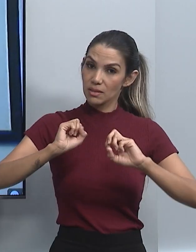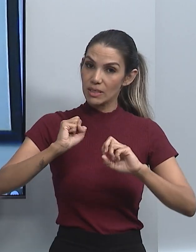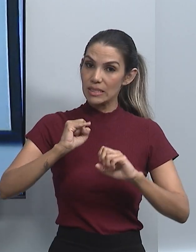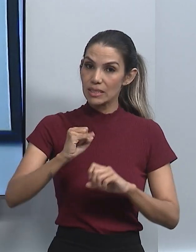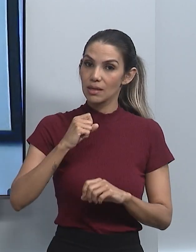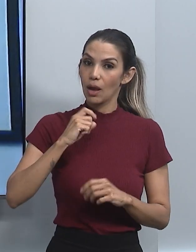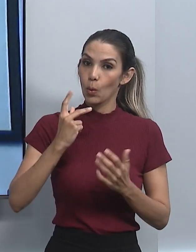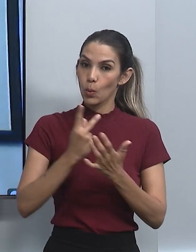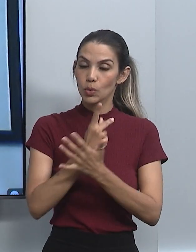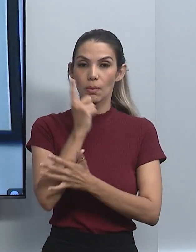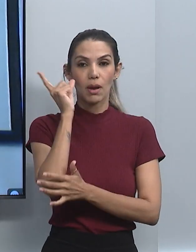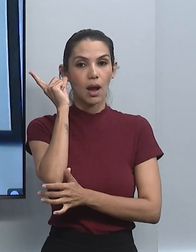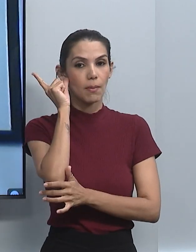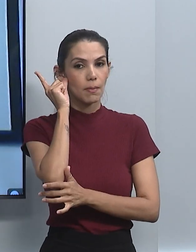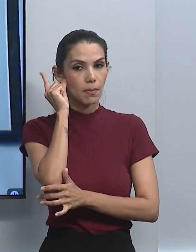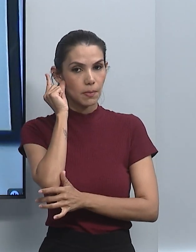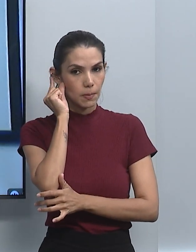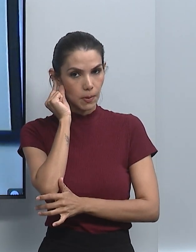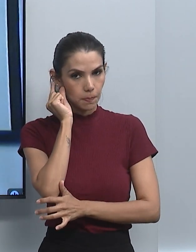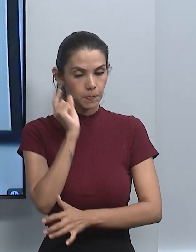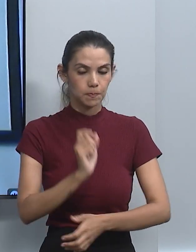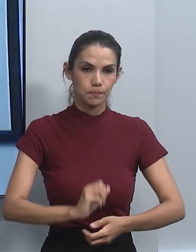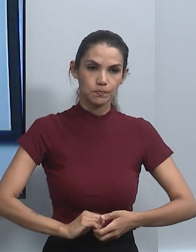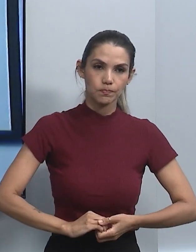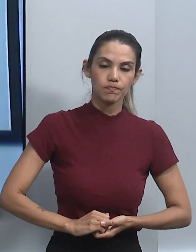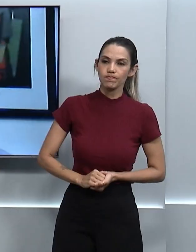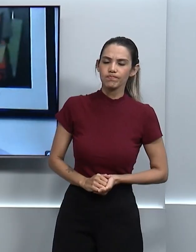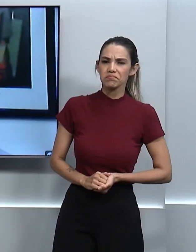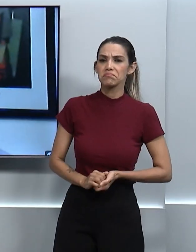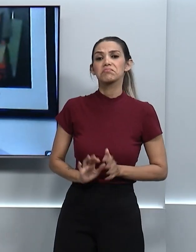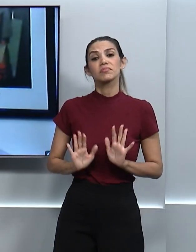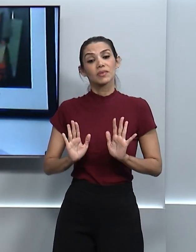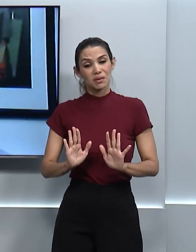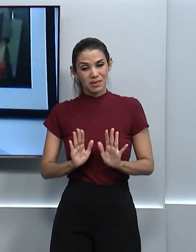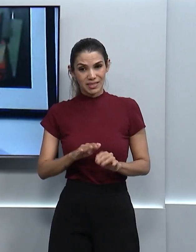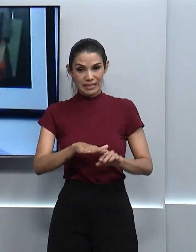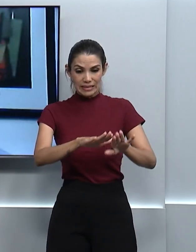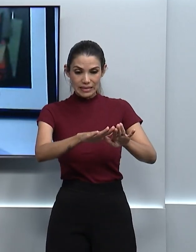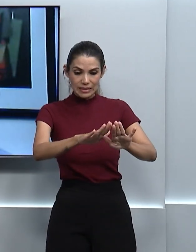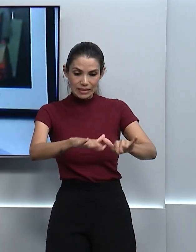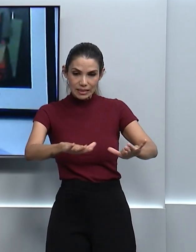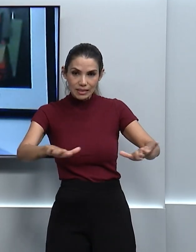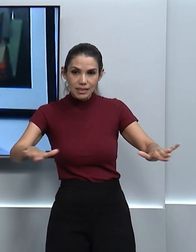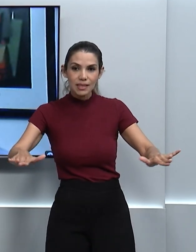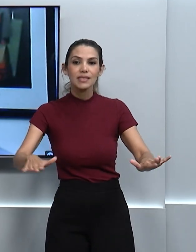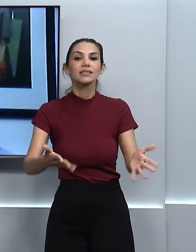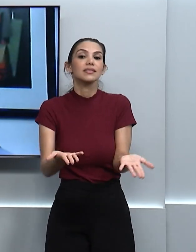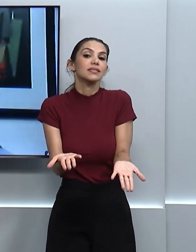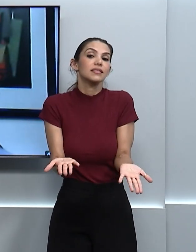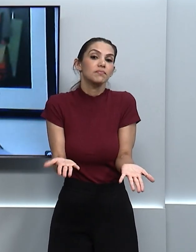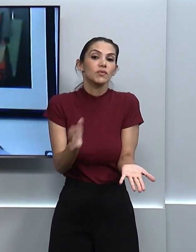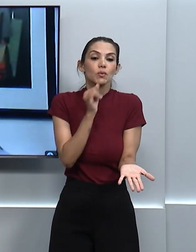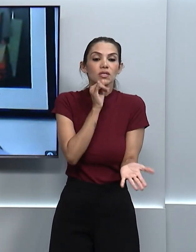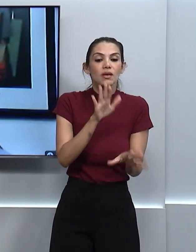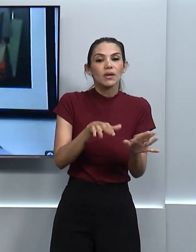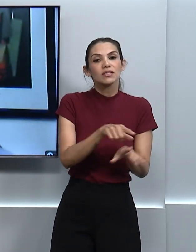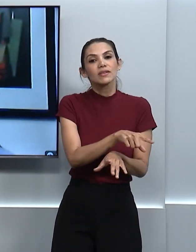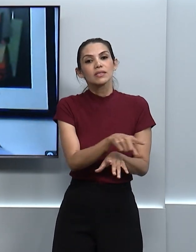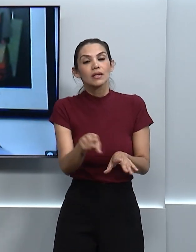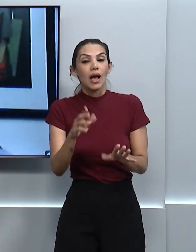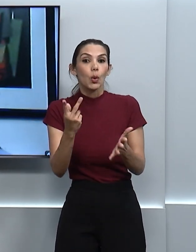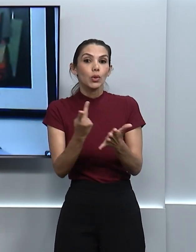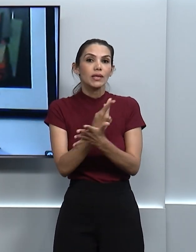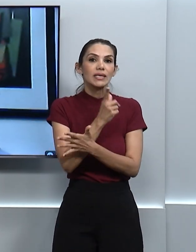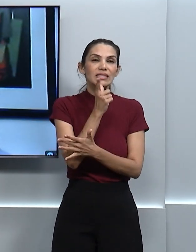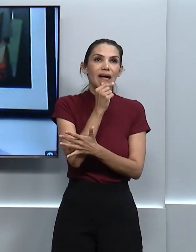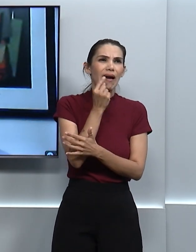auditiva. Bom, e em crianças, Flávia, a gente sabe que tem muita criança que tem problema, às vezes com água,